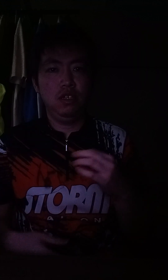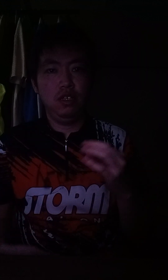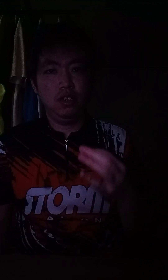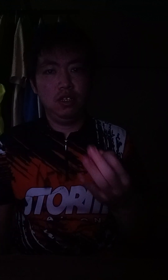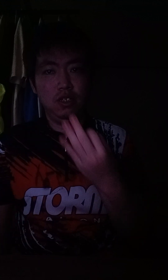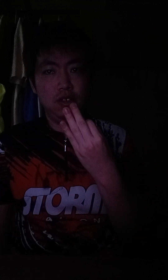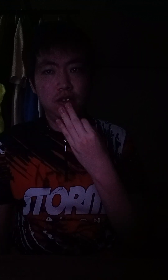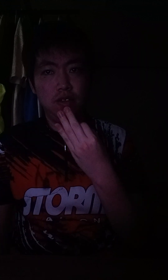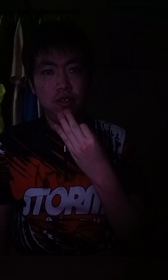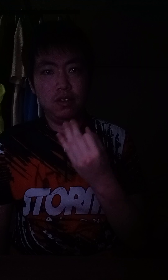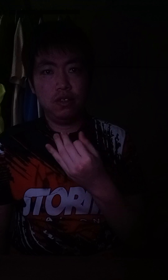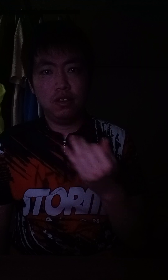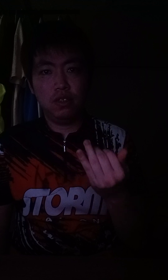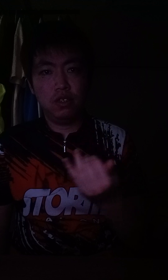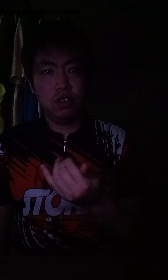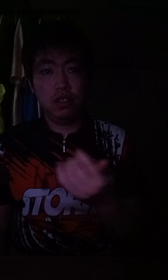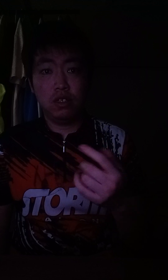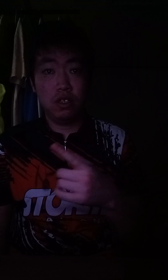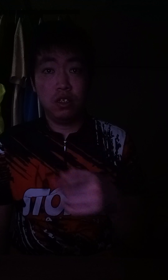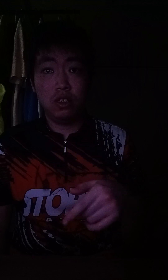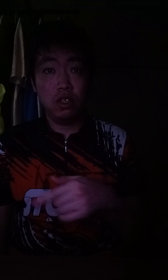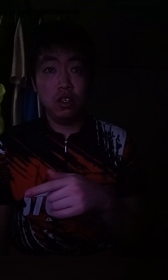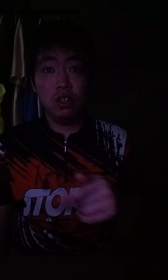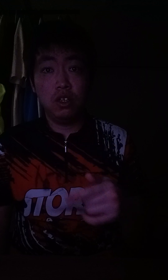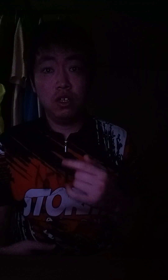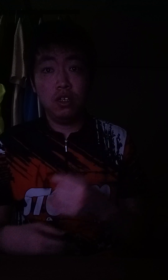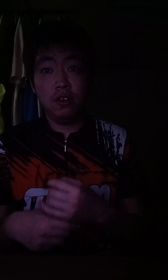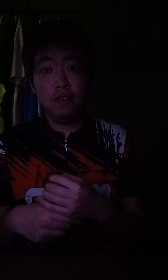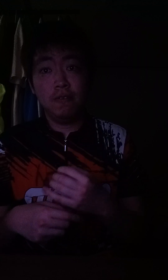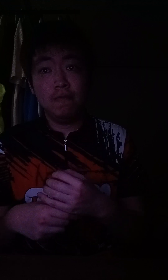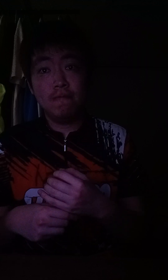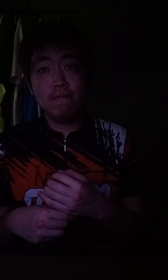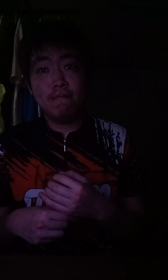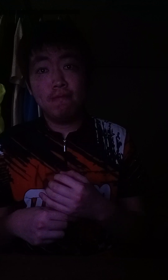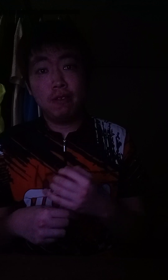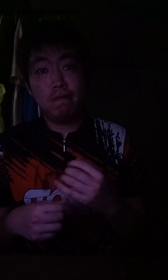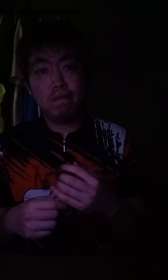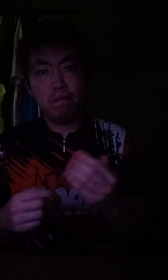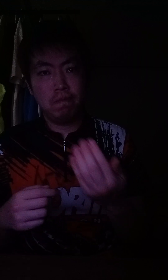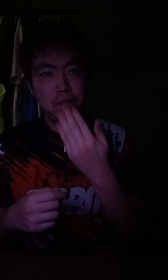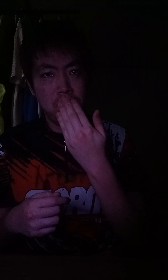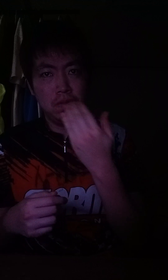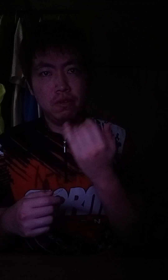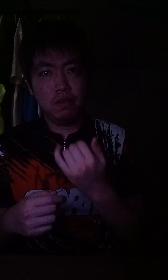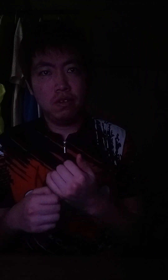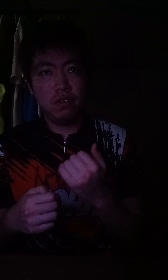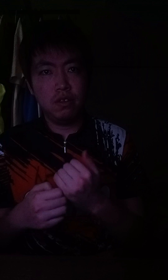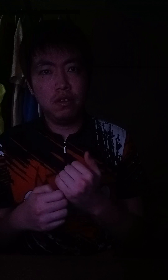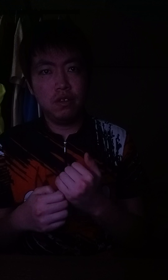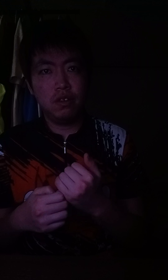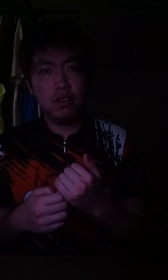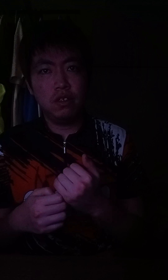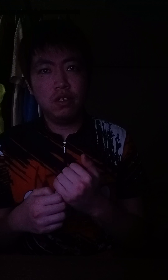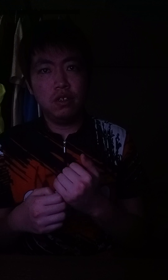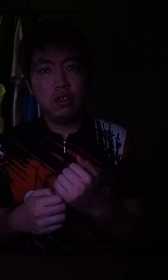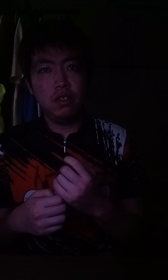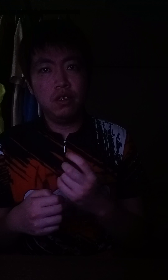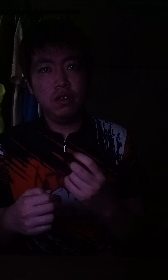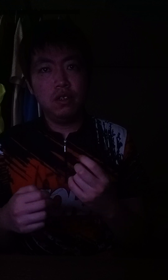먹어라. 나 멸치볶음 나오니 여기? 근데 많이 돼요. 아빠 이거 먹을게. 아니야, 아빠 이거 먹을 거. 왜? 아빠